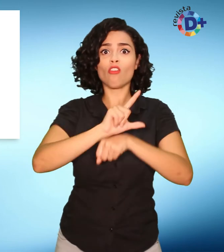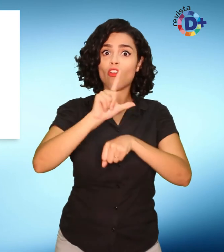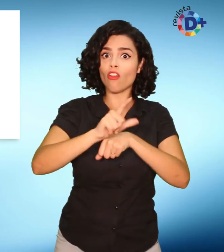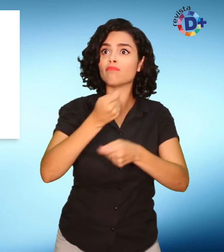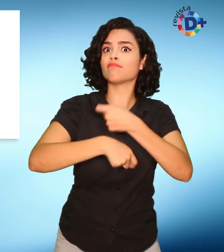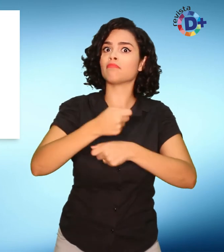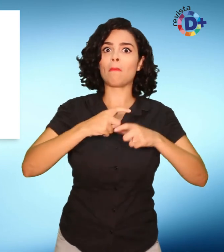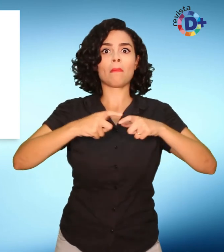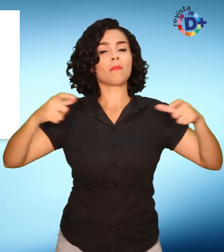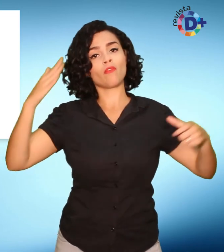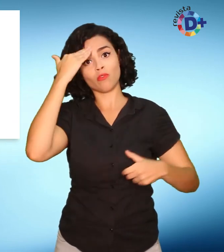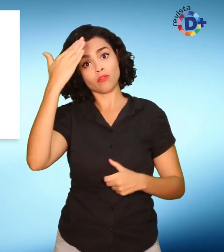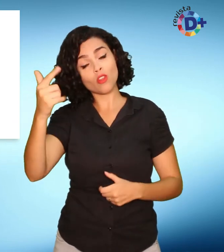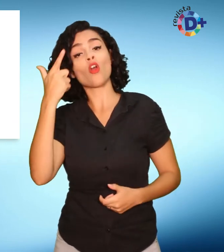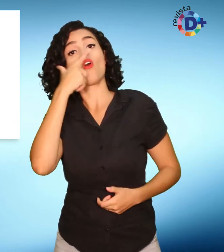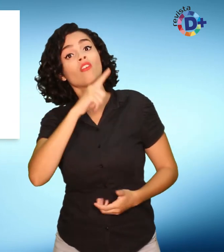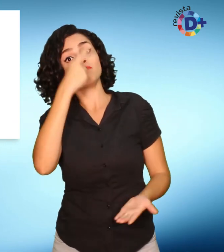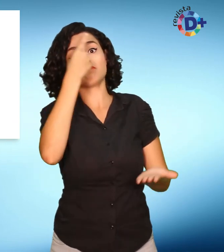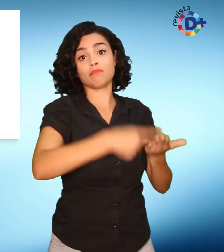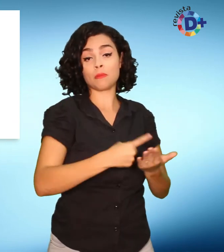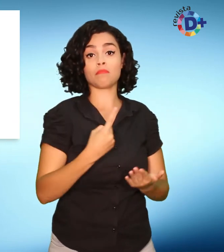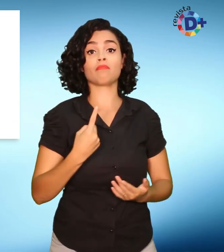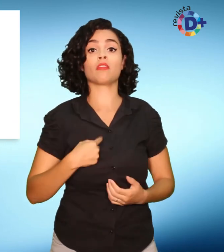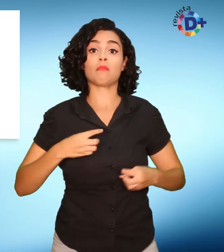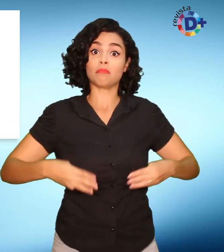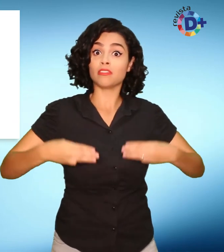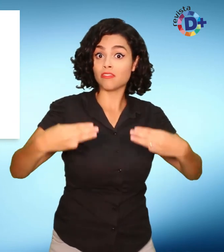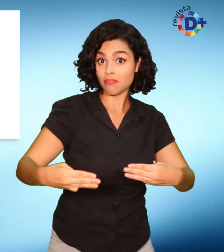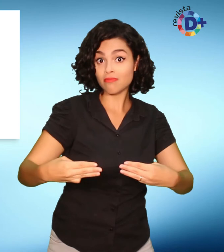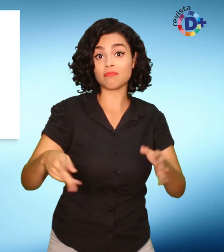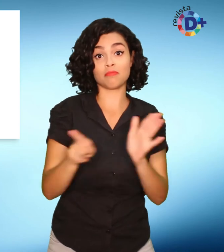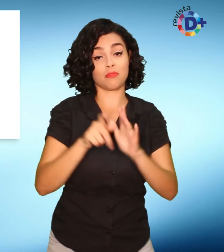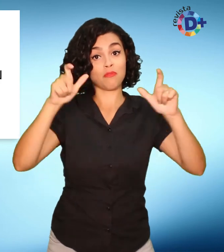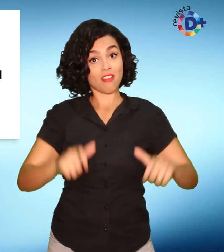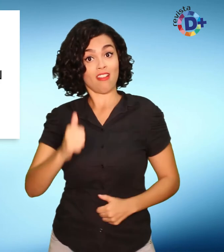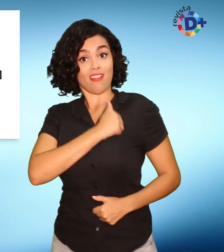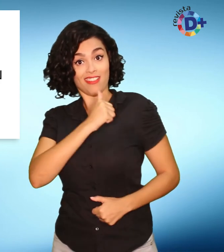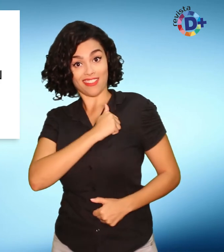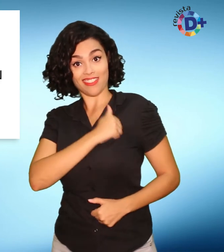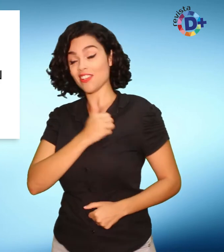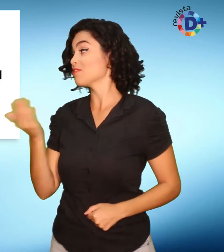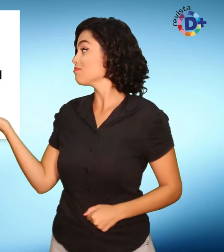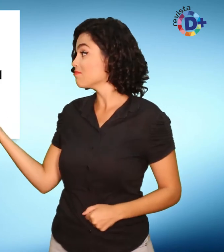conhecida a ponto de fechar negócio com o primeiro ministro do canadá da justin tuck deu o